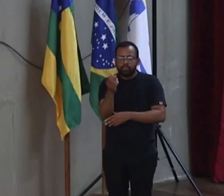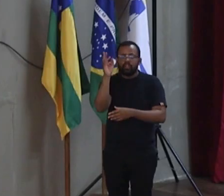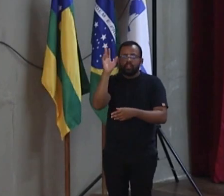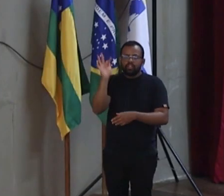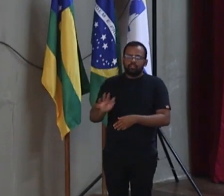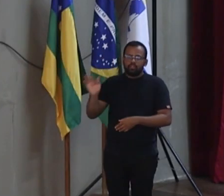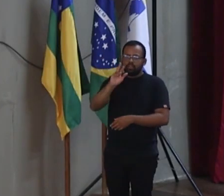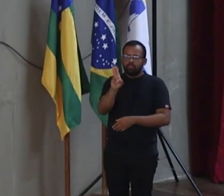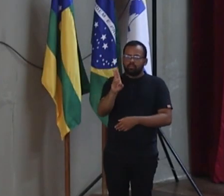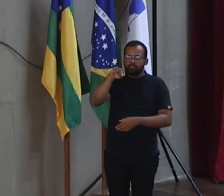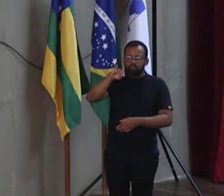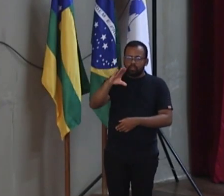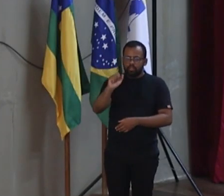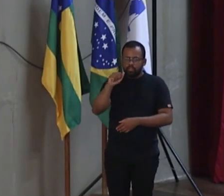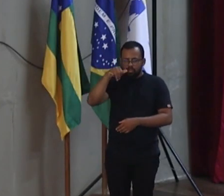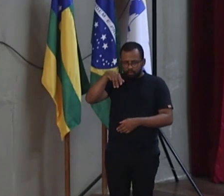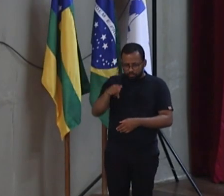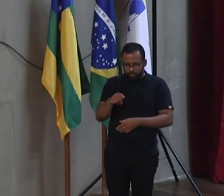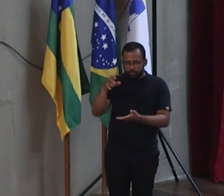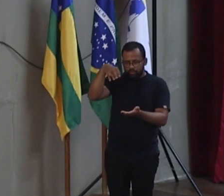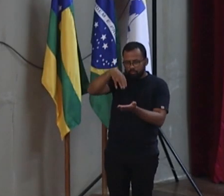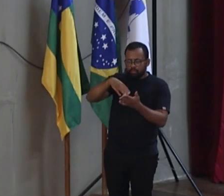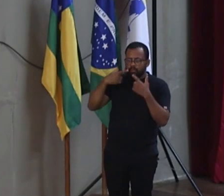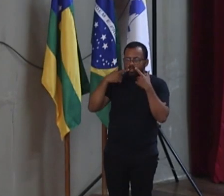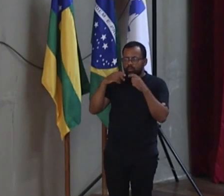Unicamp, no Departamento de Linguística Aplicada.